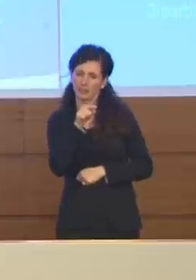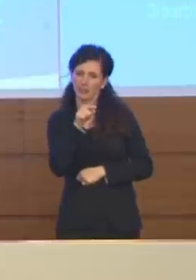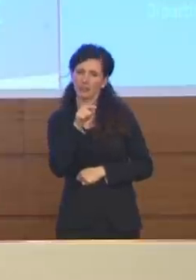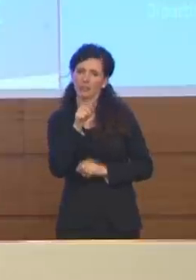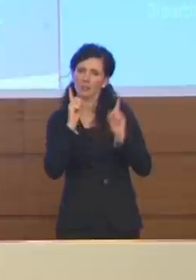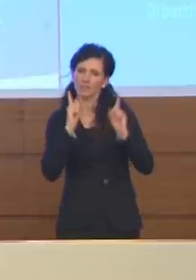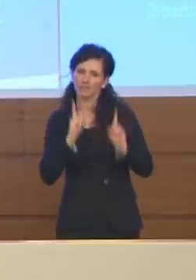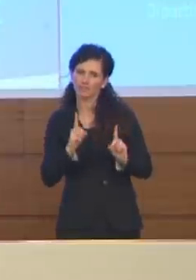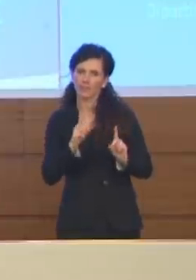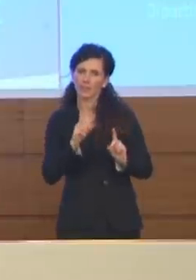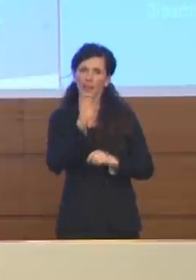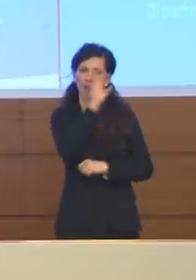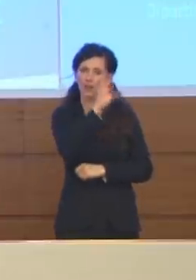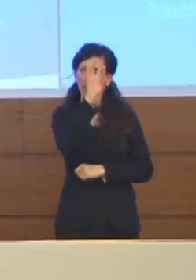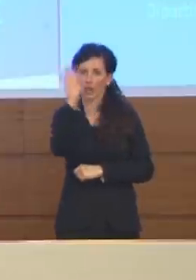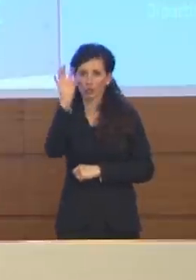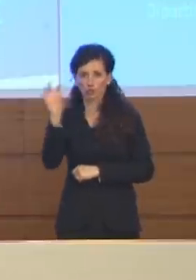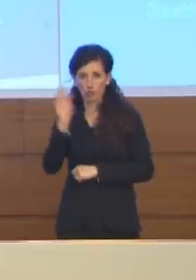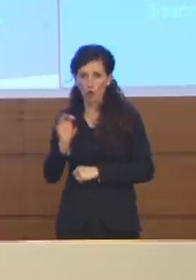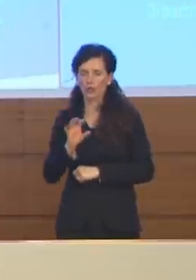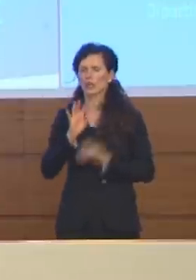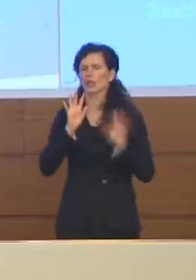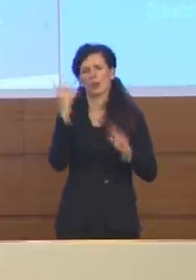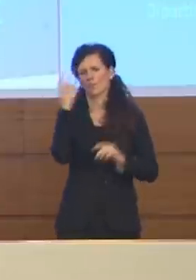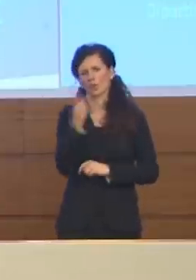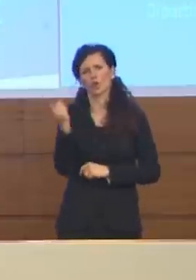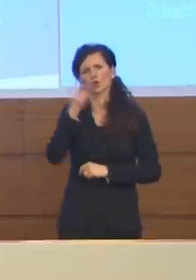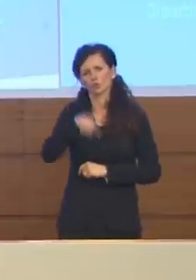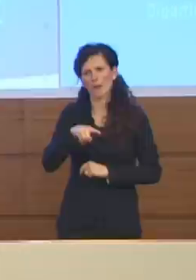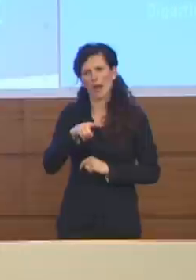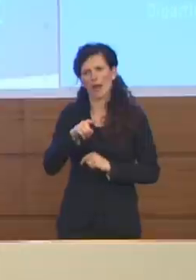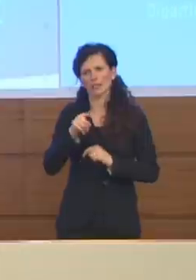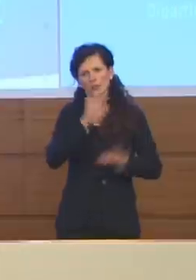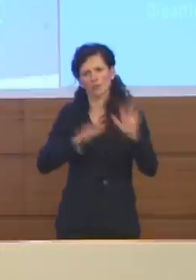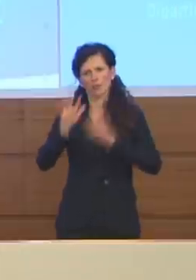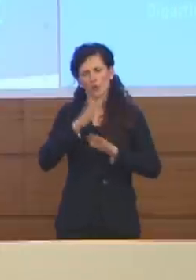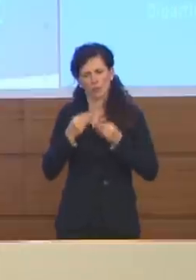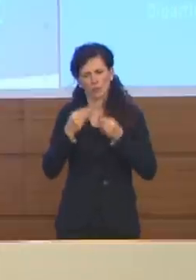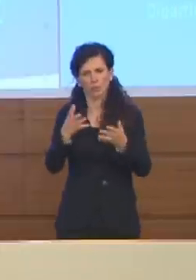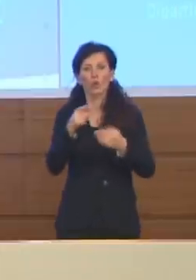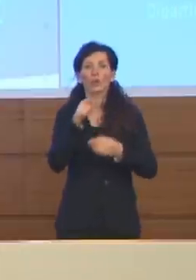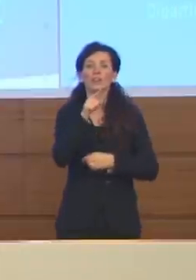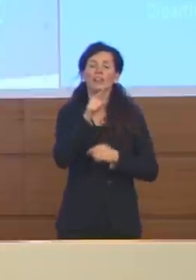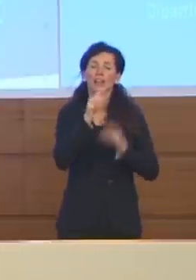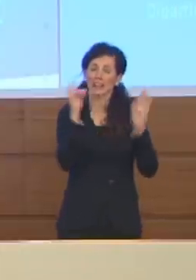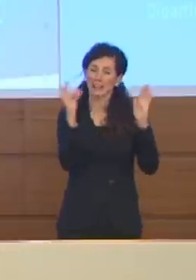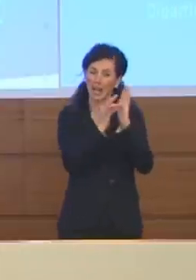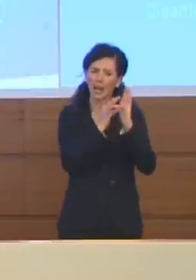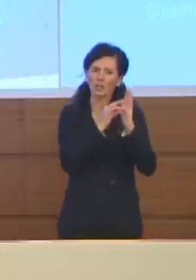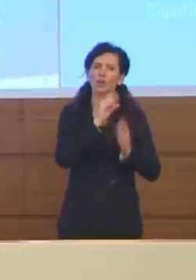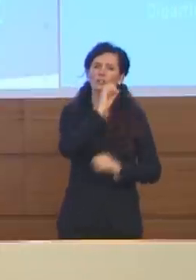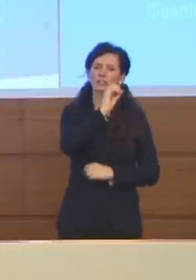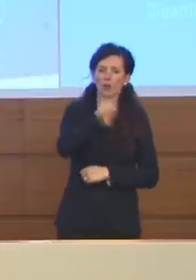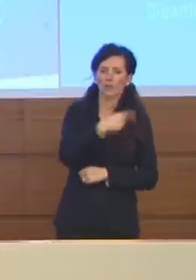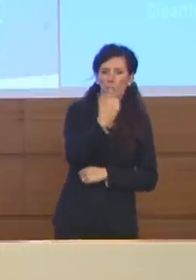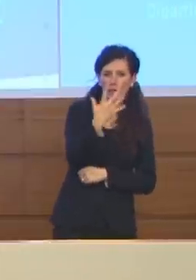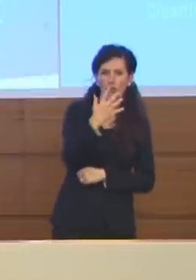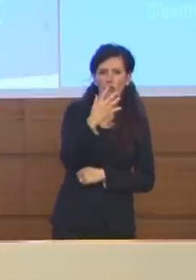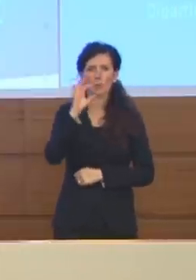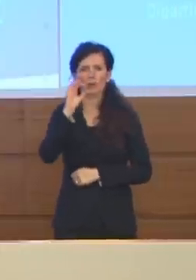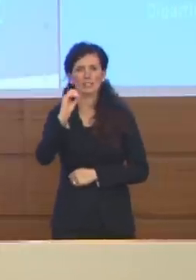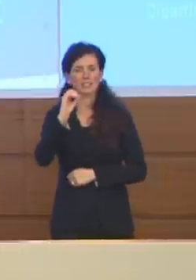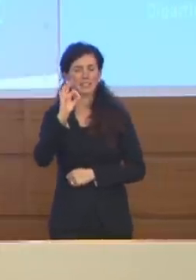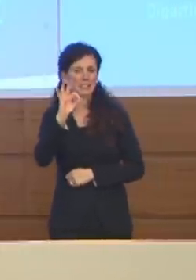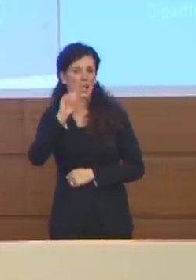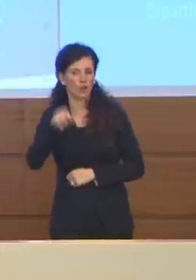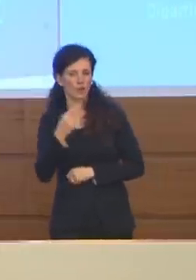regioni avrete ai dettagli e si attesta tra 05 07 se vi